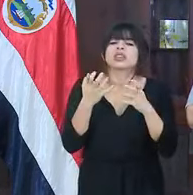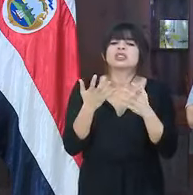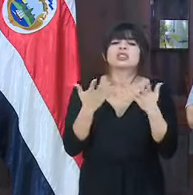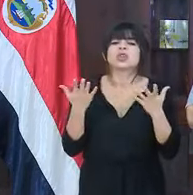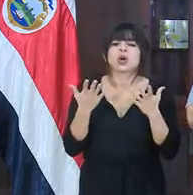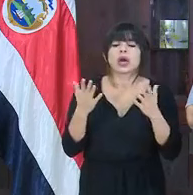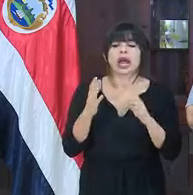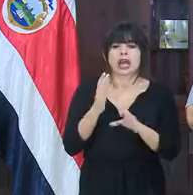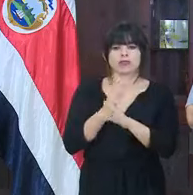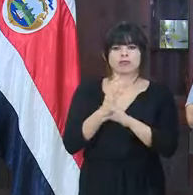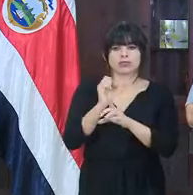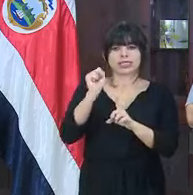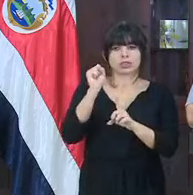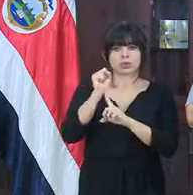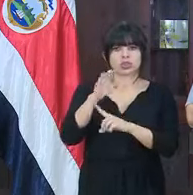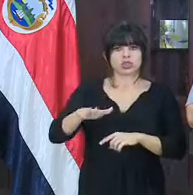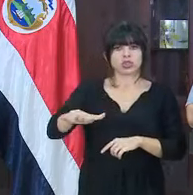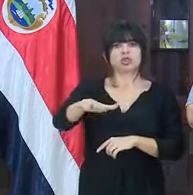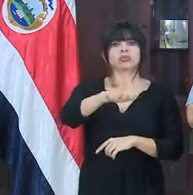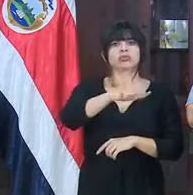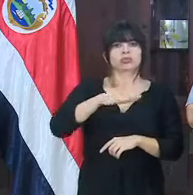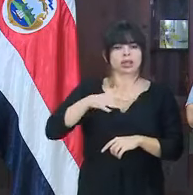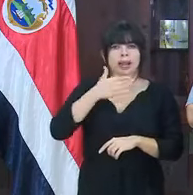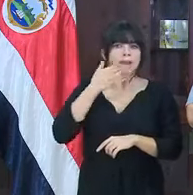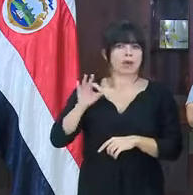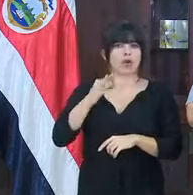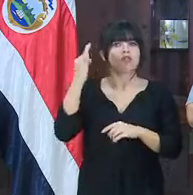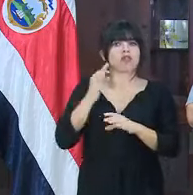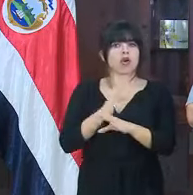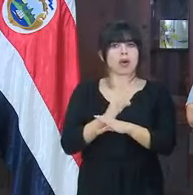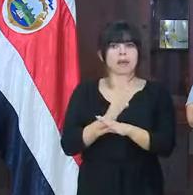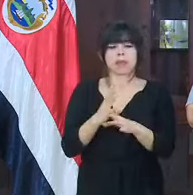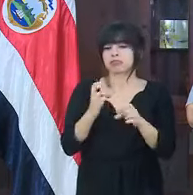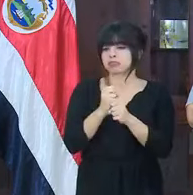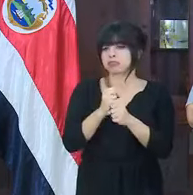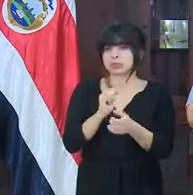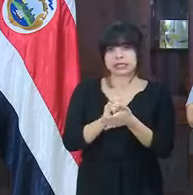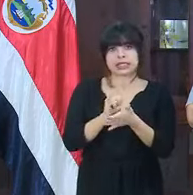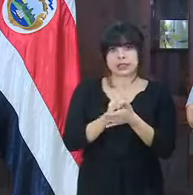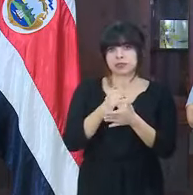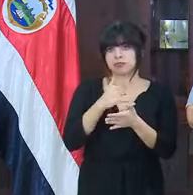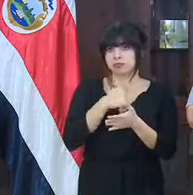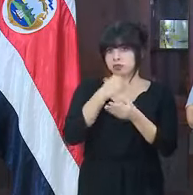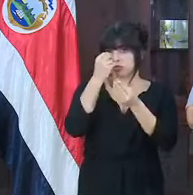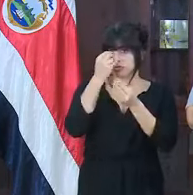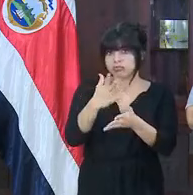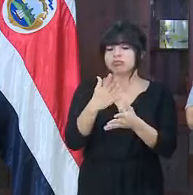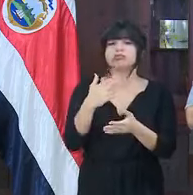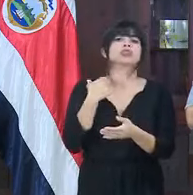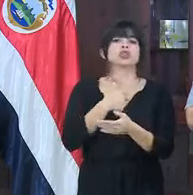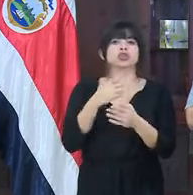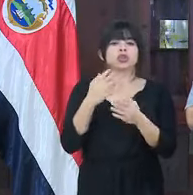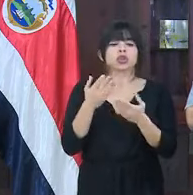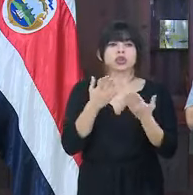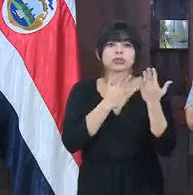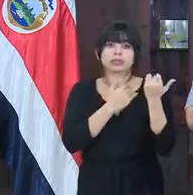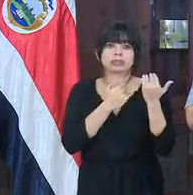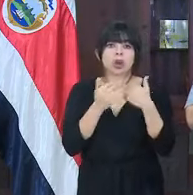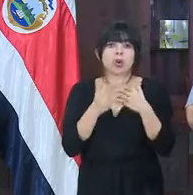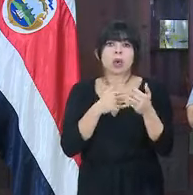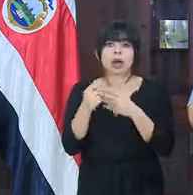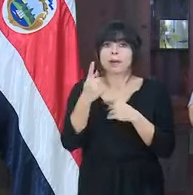mantener la situación de la mejor manera posible. Básicamente esto es lo que tendría yo que decirles y estamos a la expectativa de cualquier pregunta